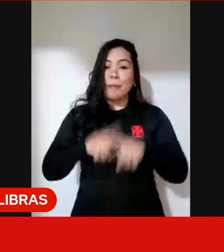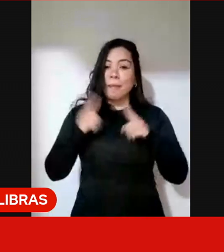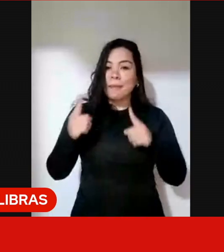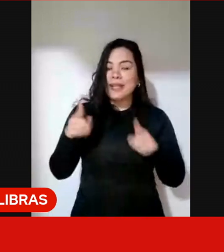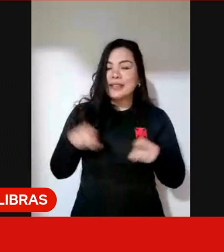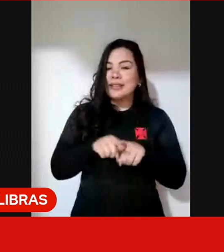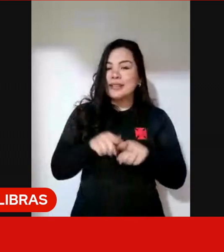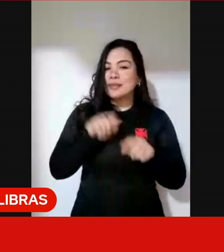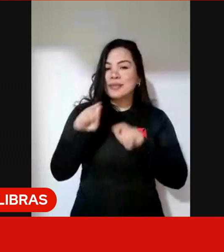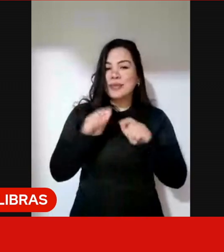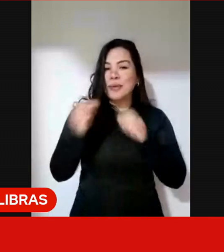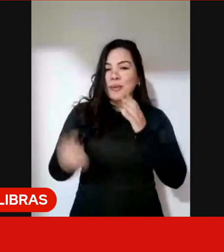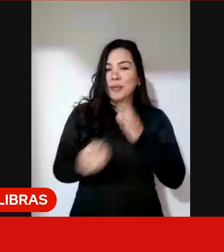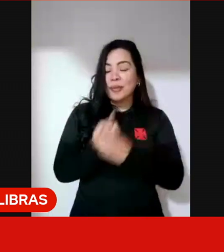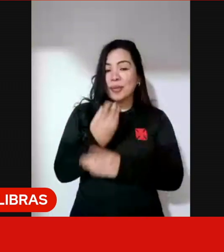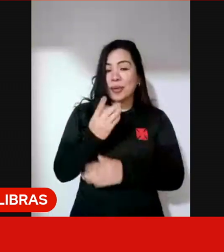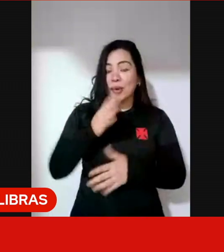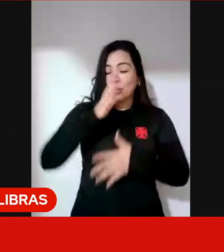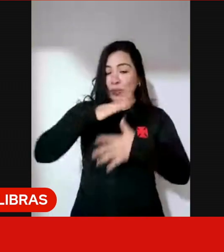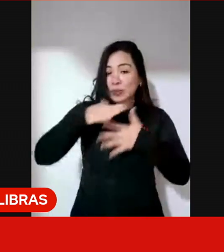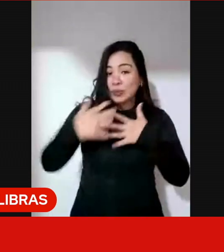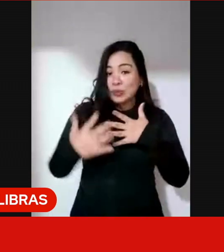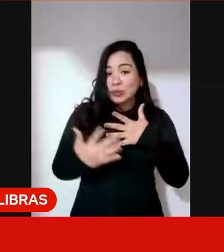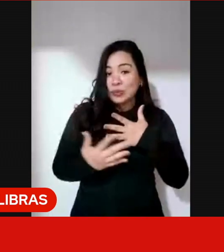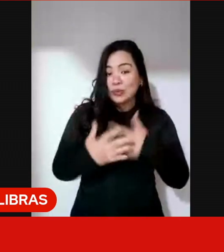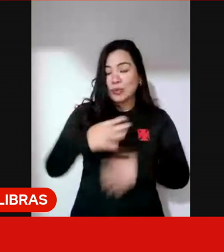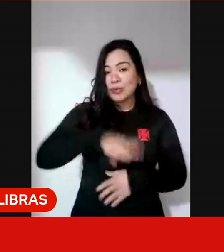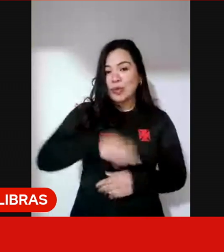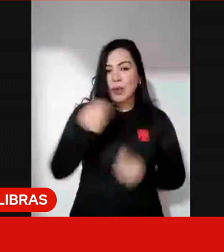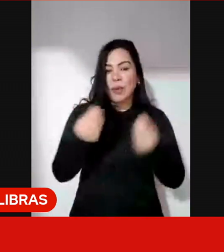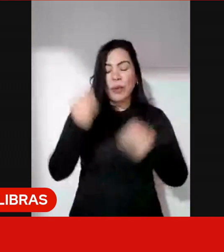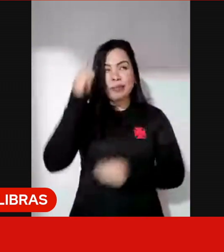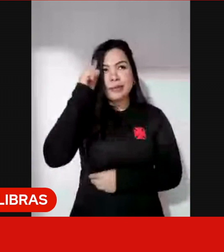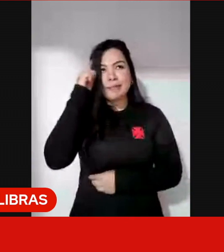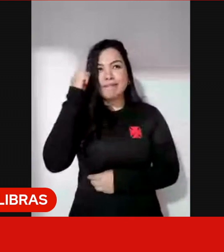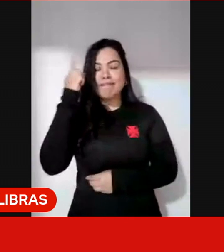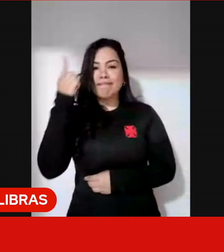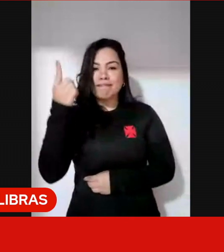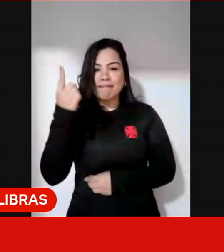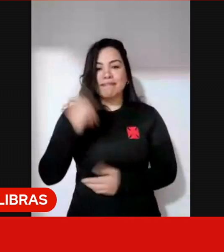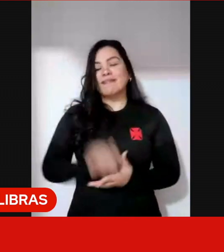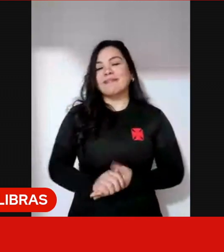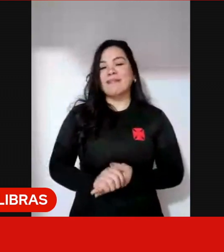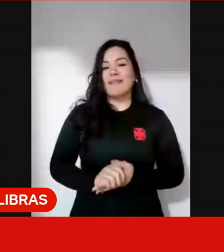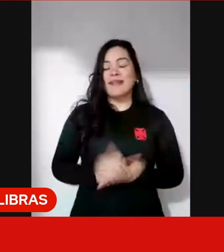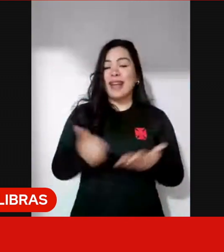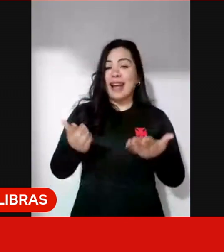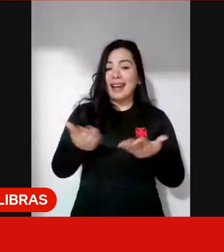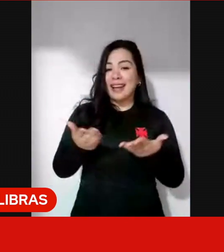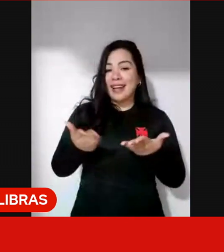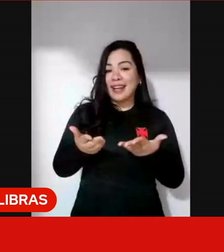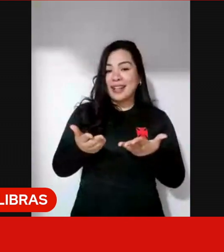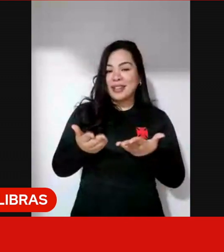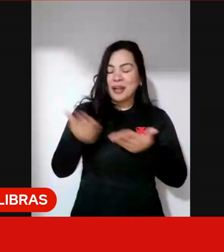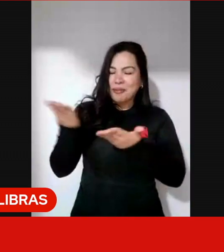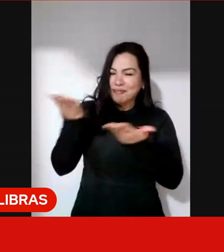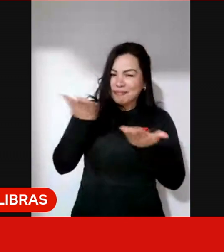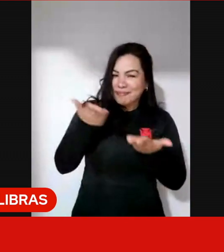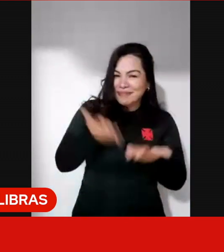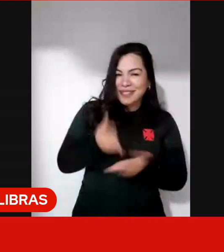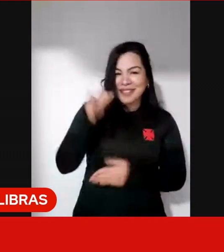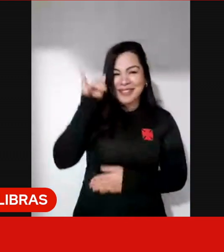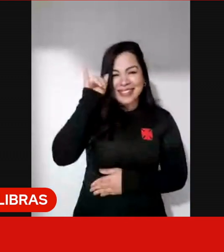que ela criou e de como teve essa ideia de fazer o Vasco Libras. Então, bem-vinda,